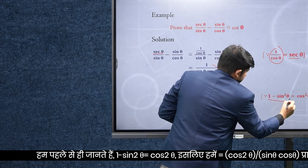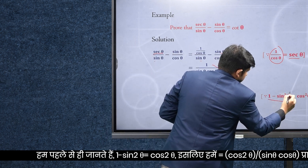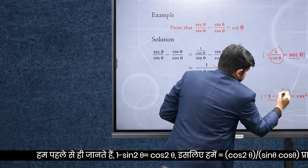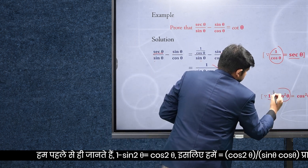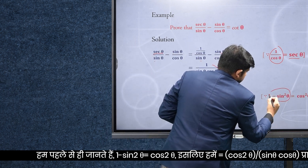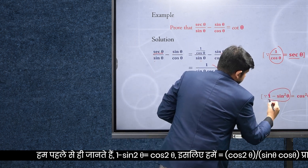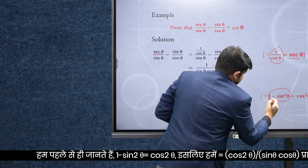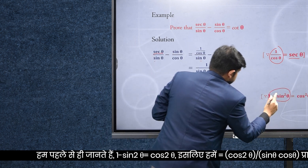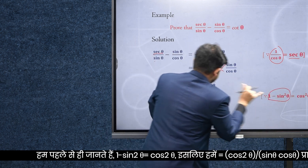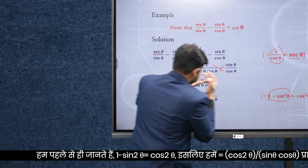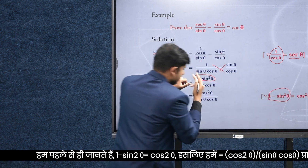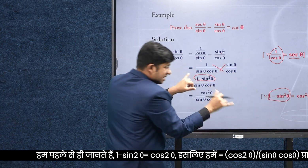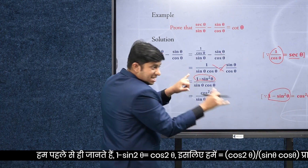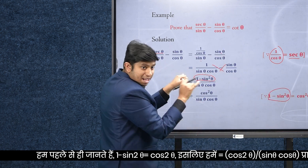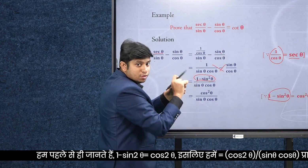cos प्राप्त होता है।